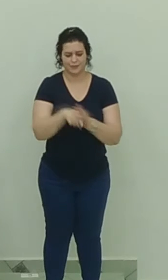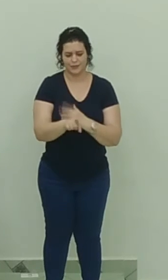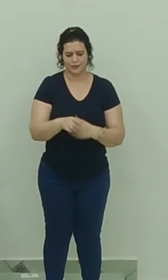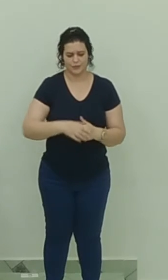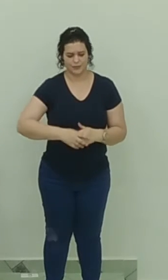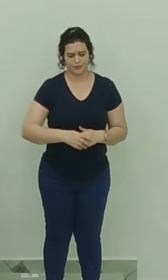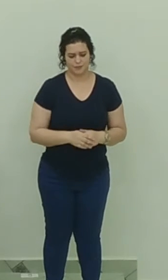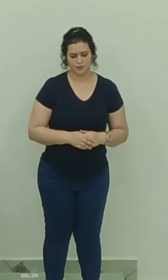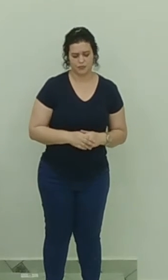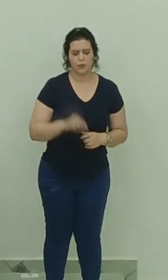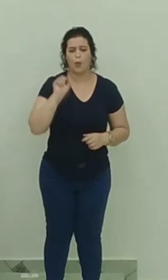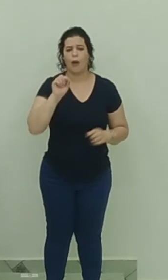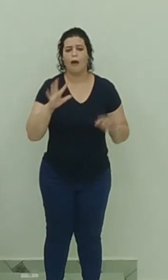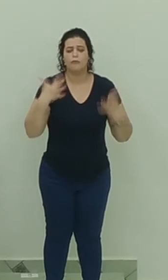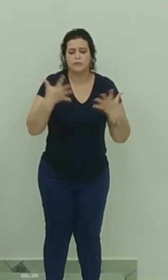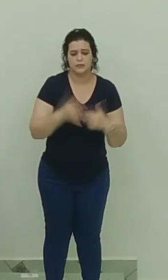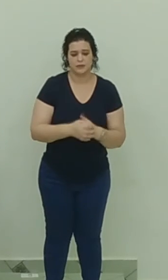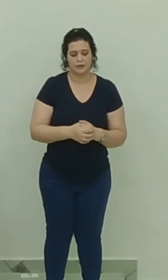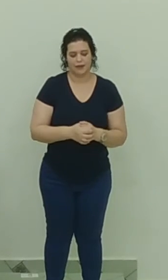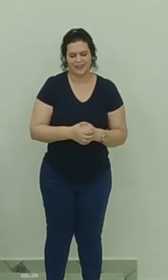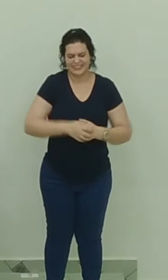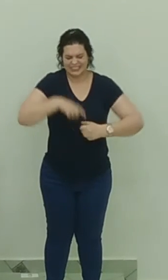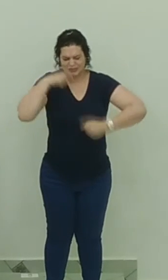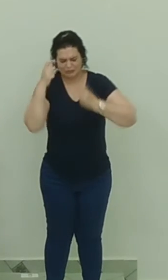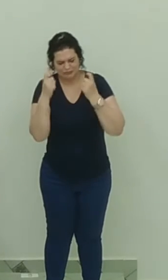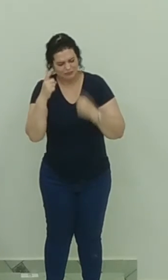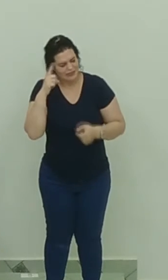o sapateiro decidiu pôr isso aqui. O que quer dizer com isso?